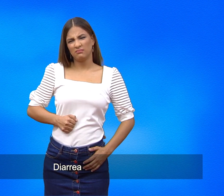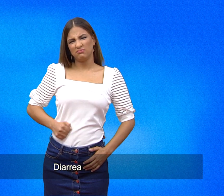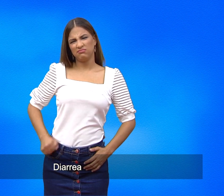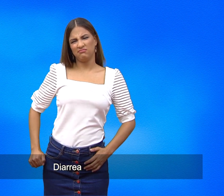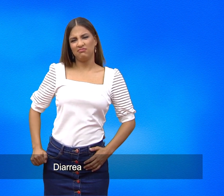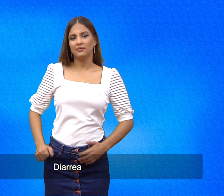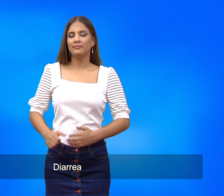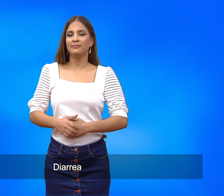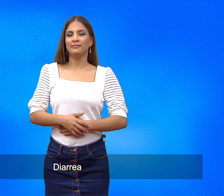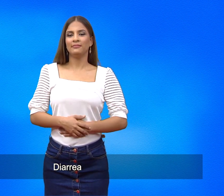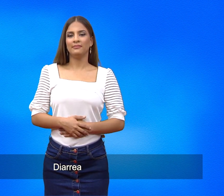diarrea